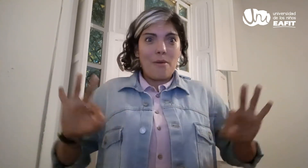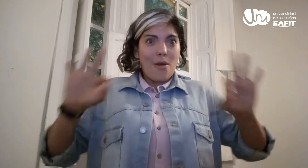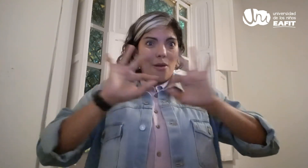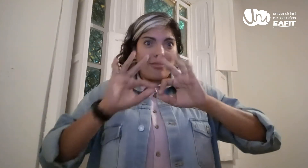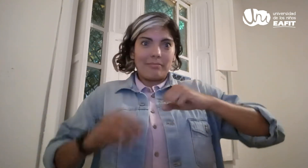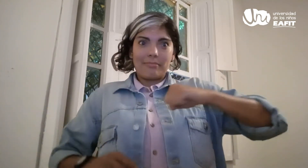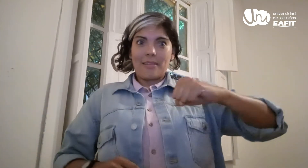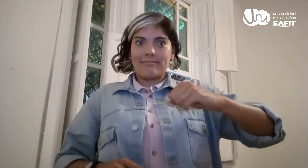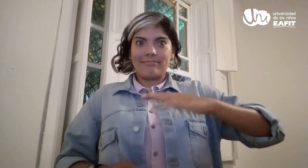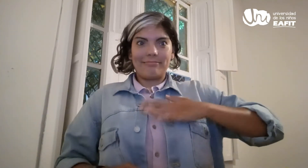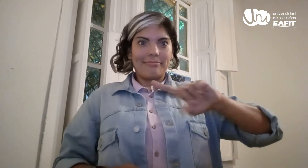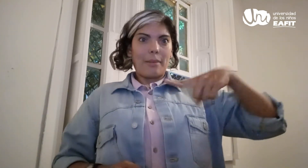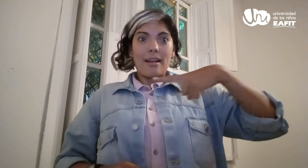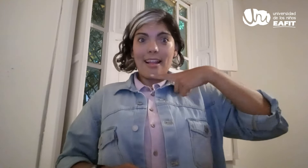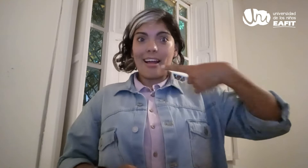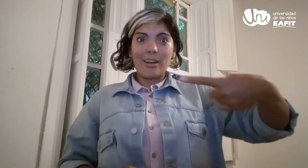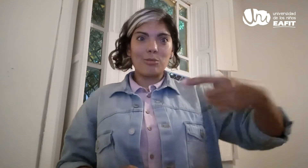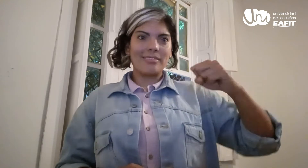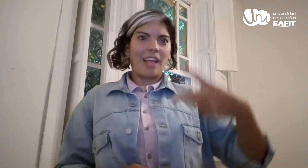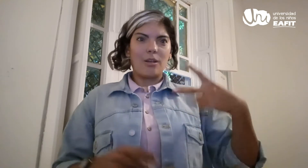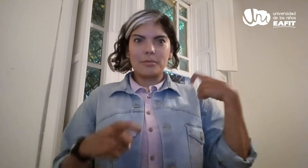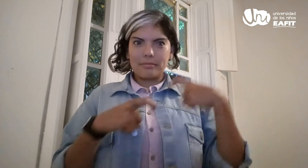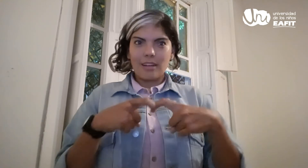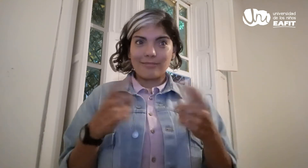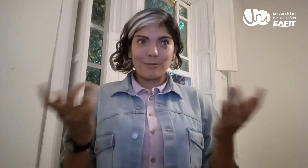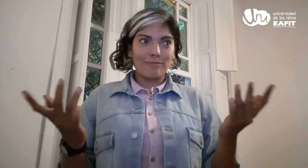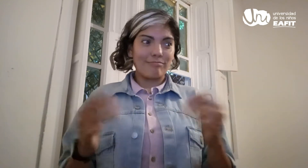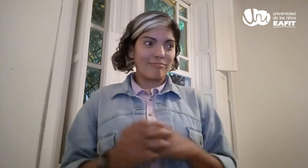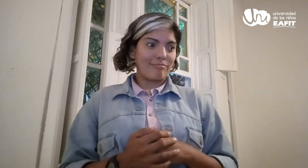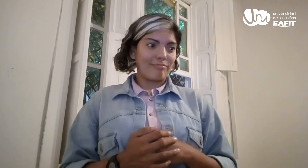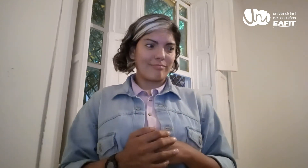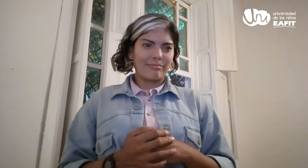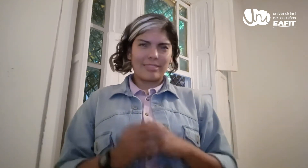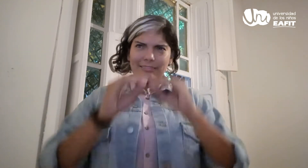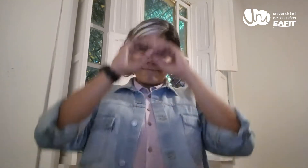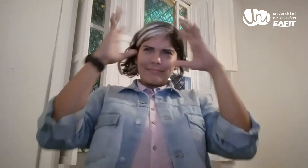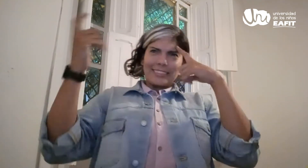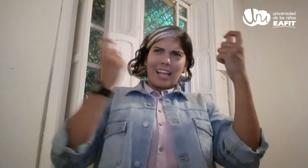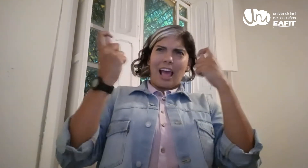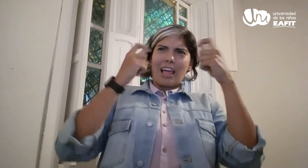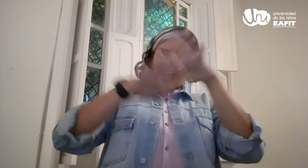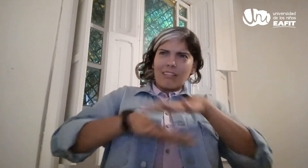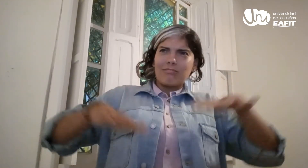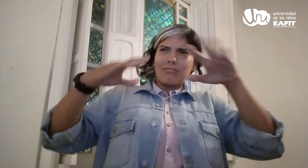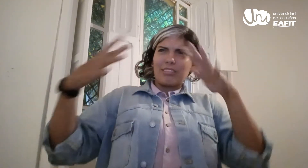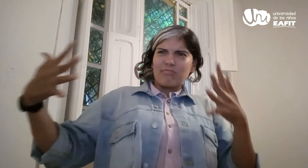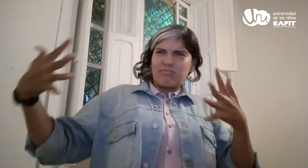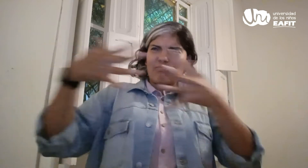derecho primordial para mí poder comunicarme a través de mi primera lengua, dado que el español es mi segunda lengua. Es